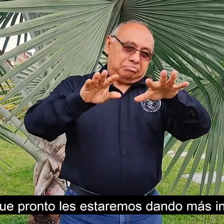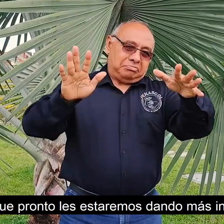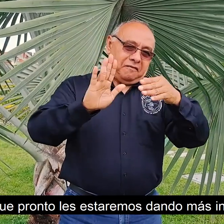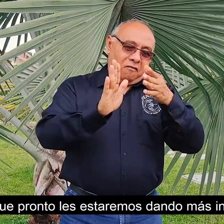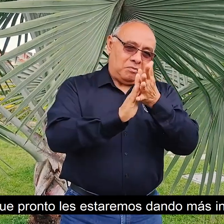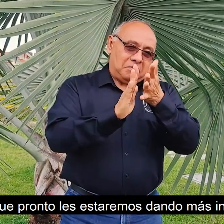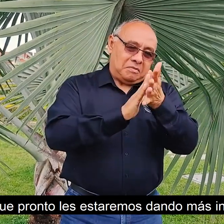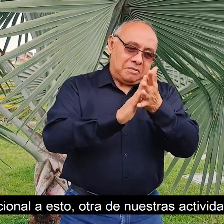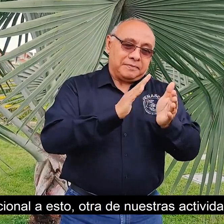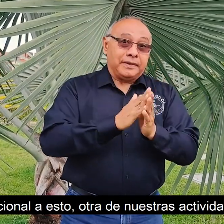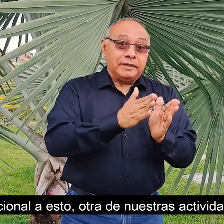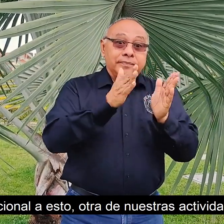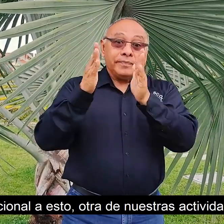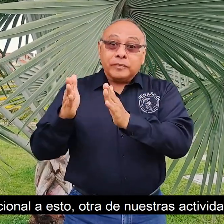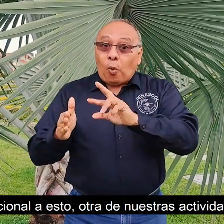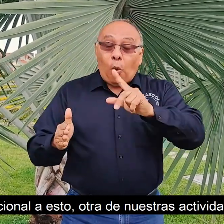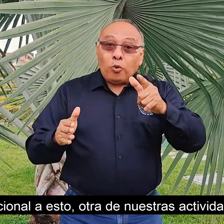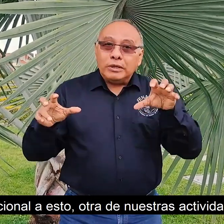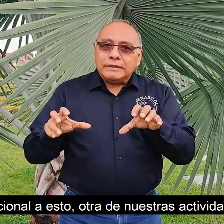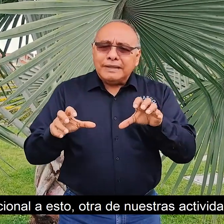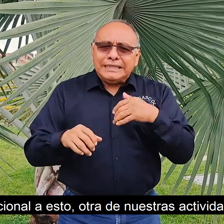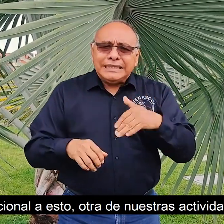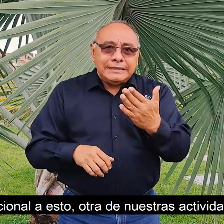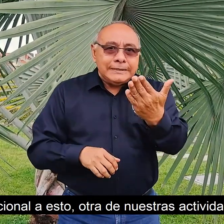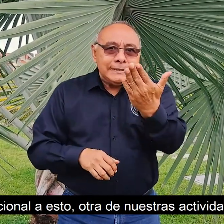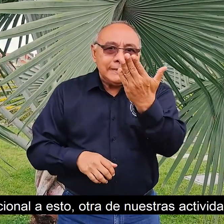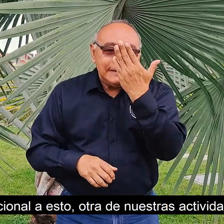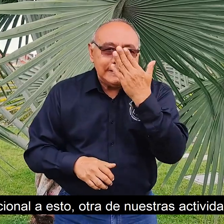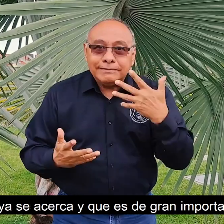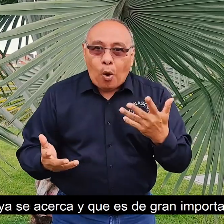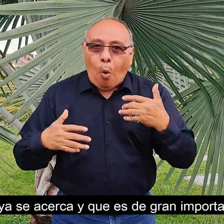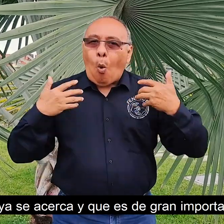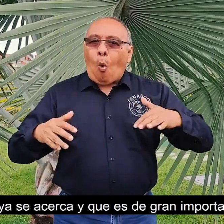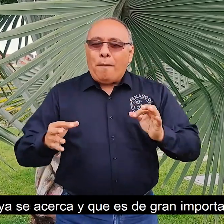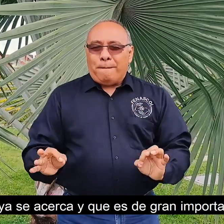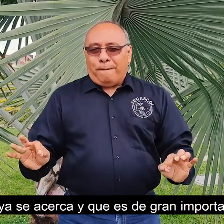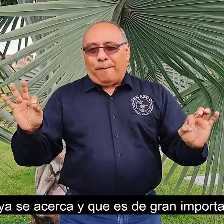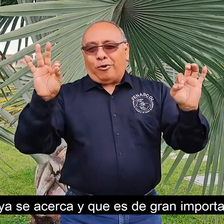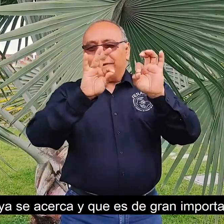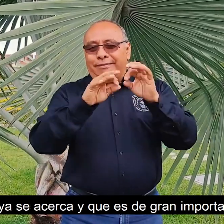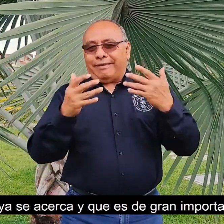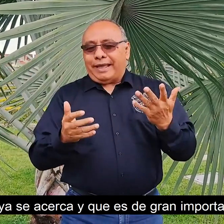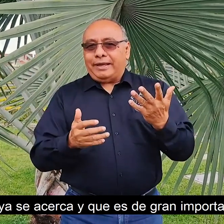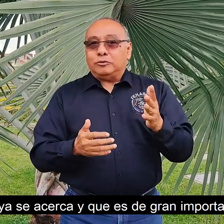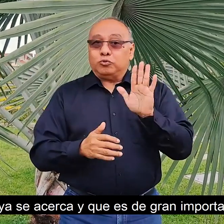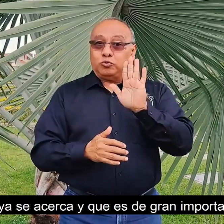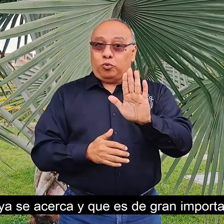información. Adicional a esto, otra de nuestras actividades que ya se acercan y que es de gran importancia